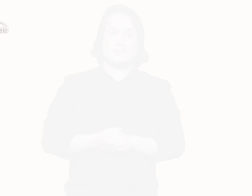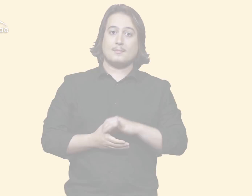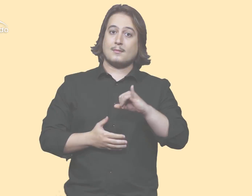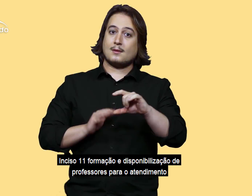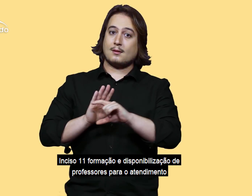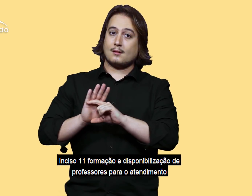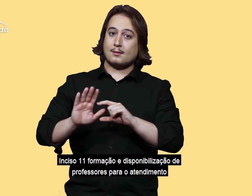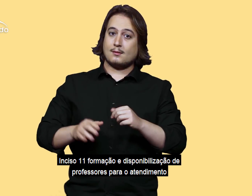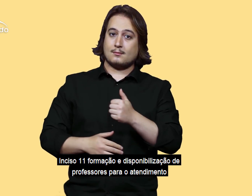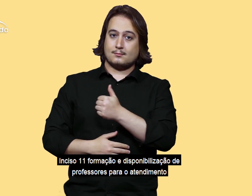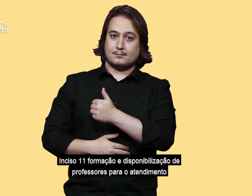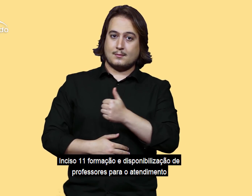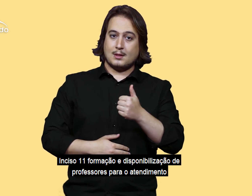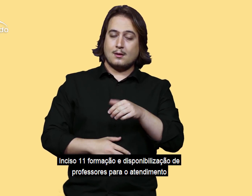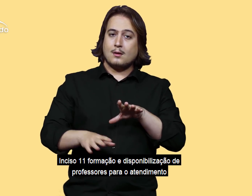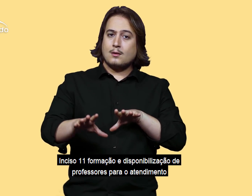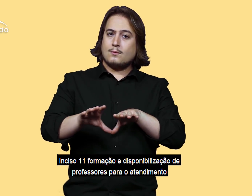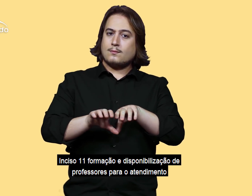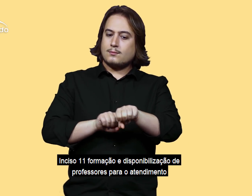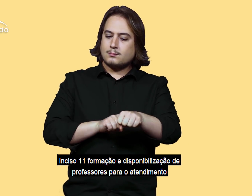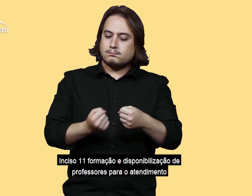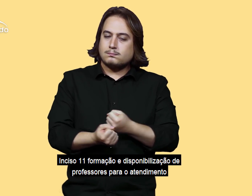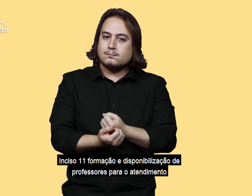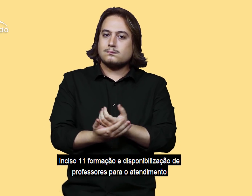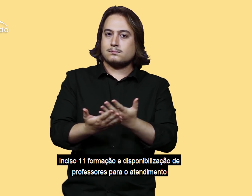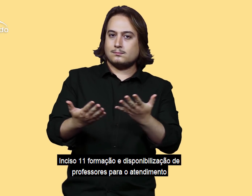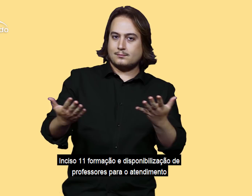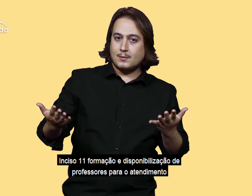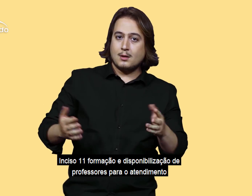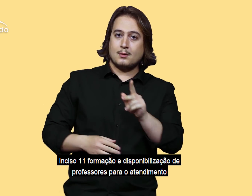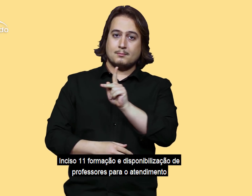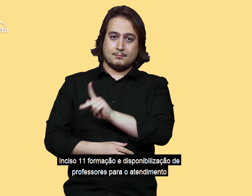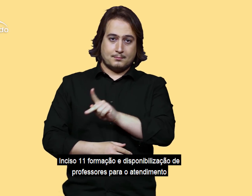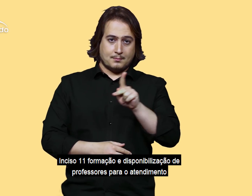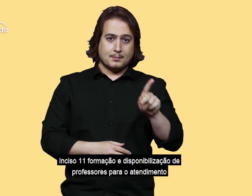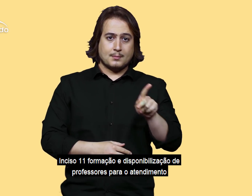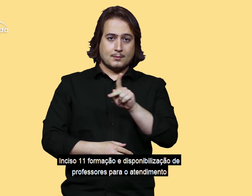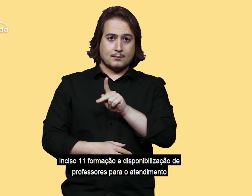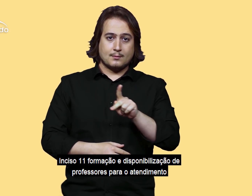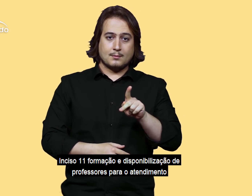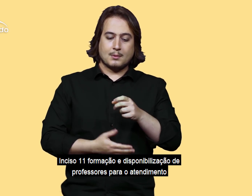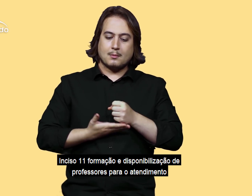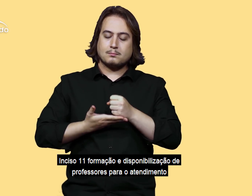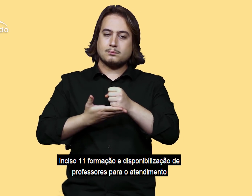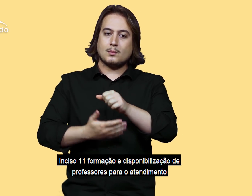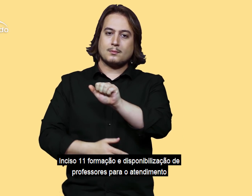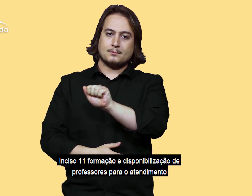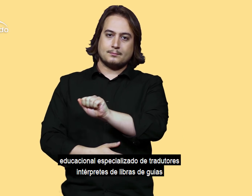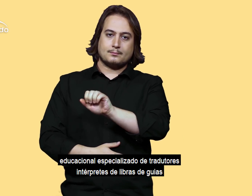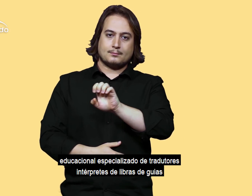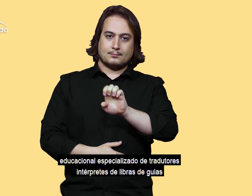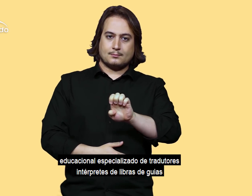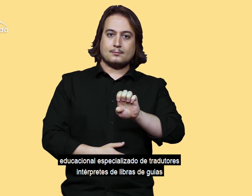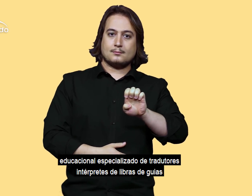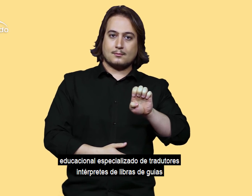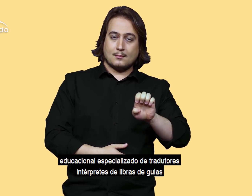inciso 11 formação e disponibilização de professores para o atendimento educacional especializado